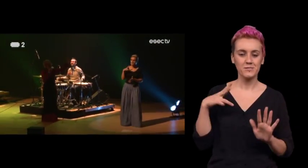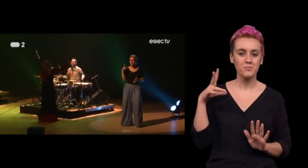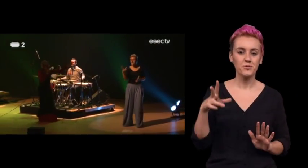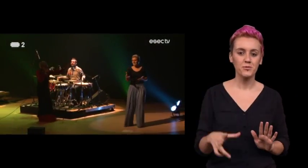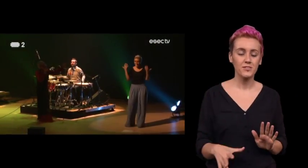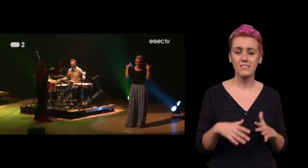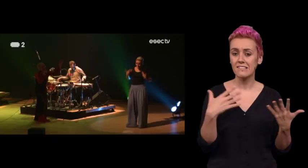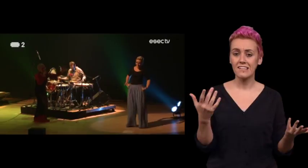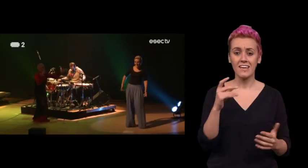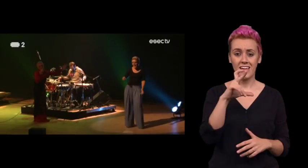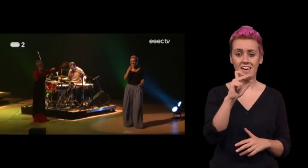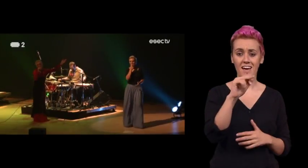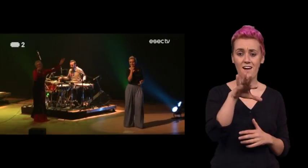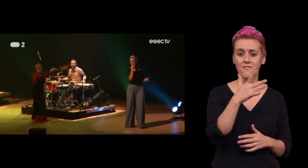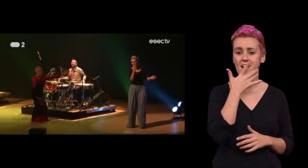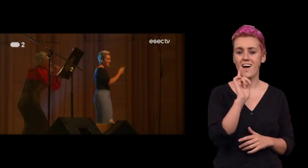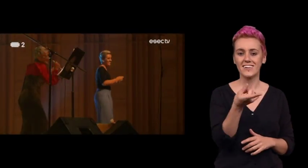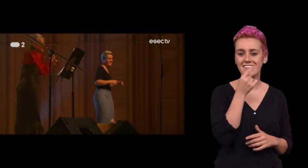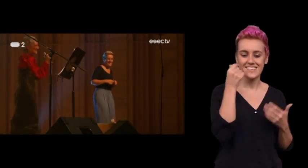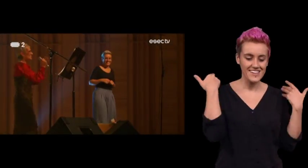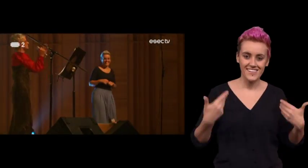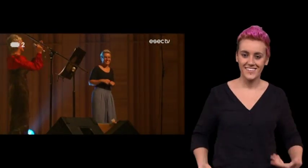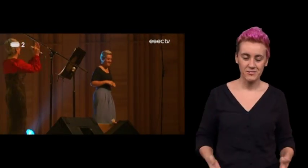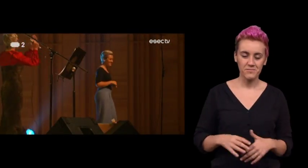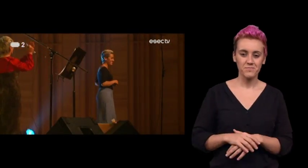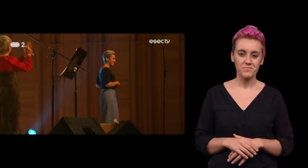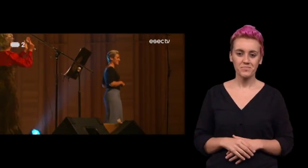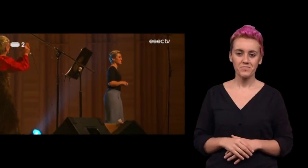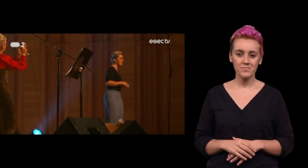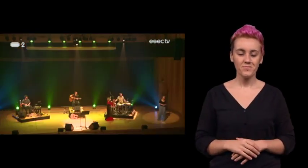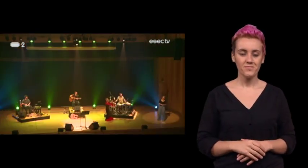Portuguesa, Rafa Cota Silva, linda!